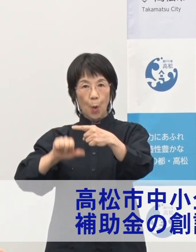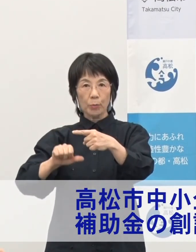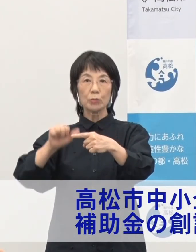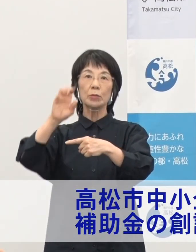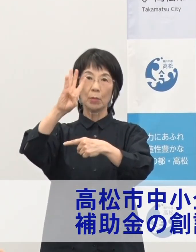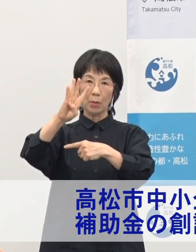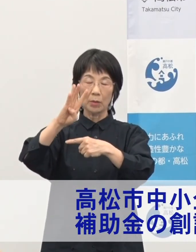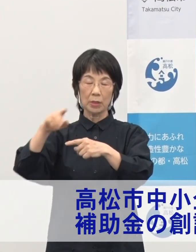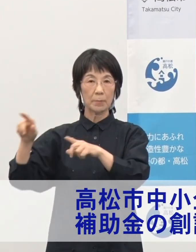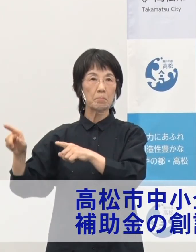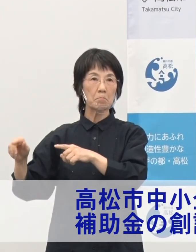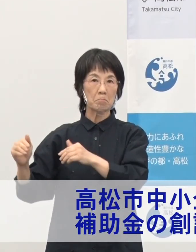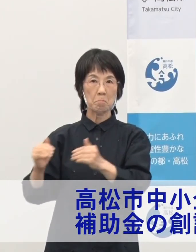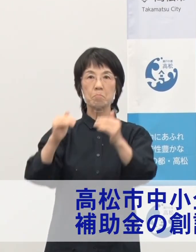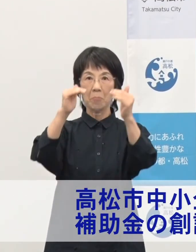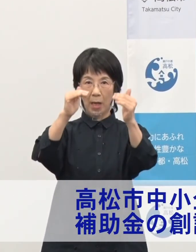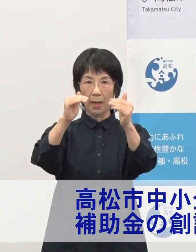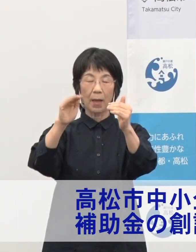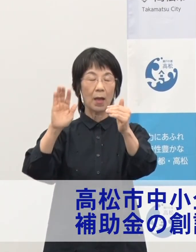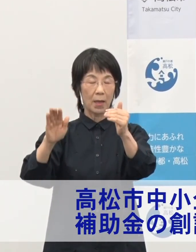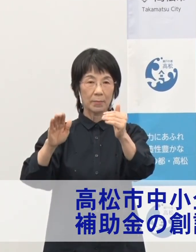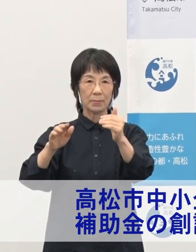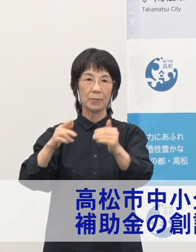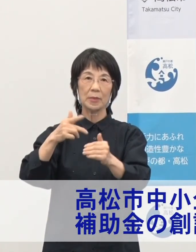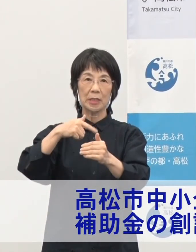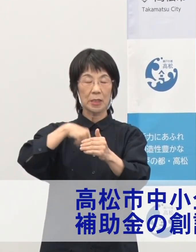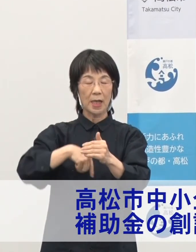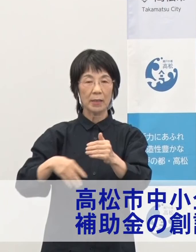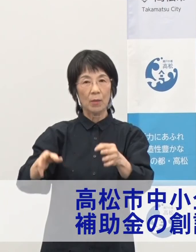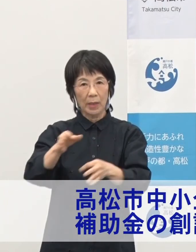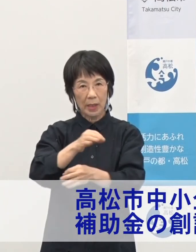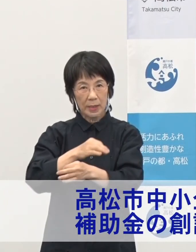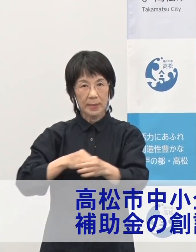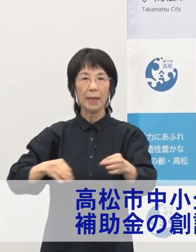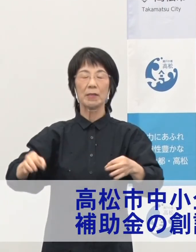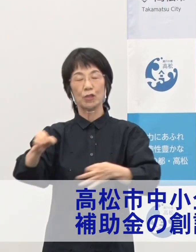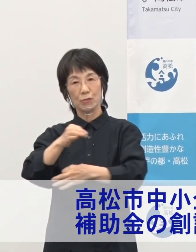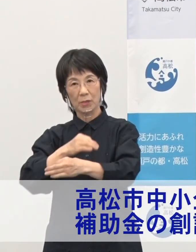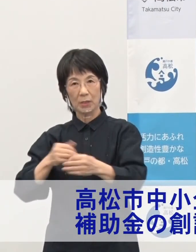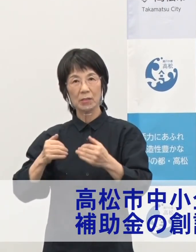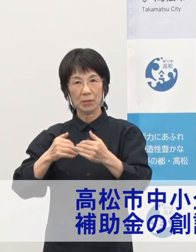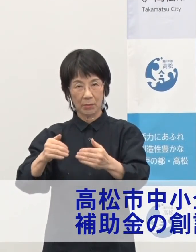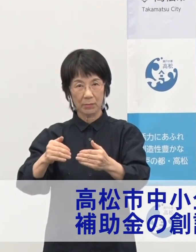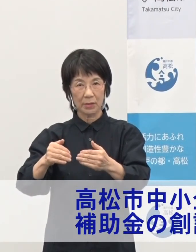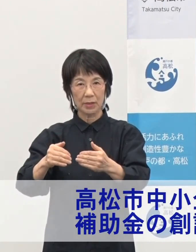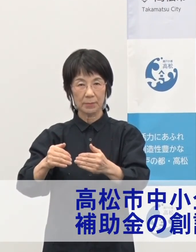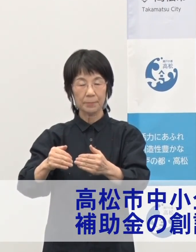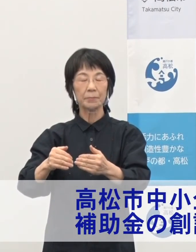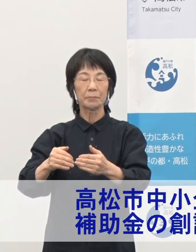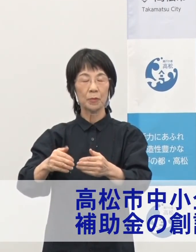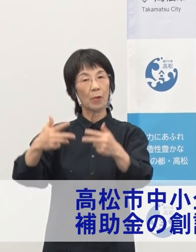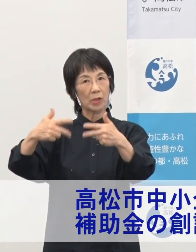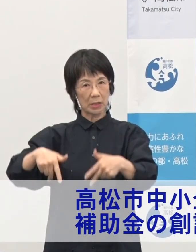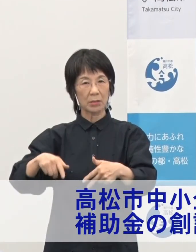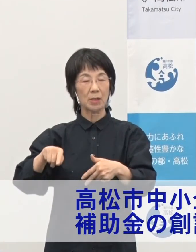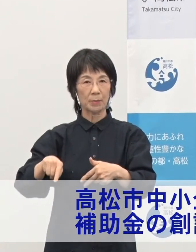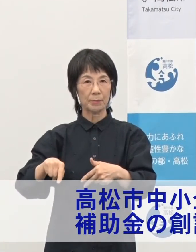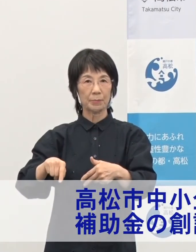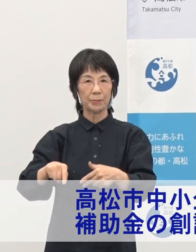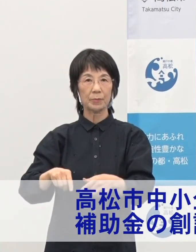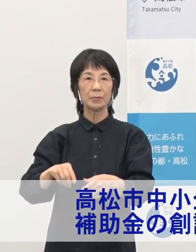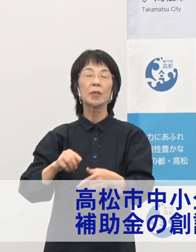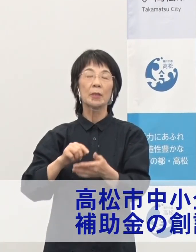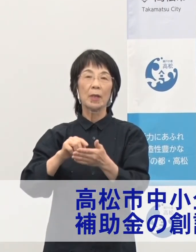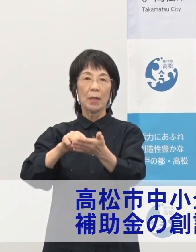ます市内での経済循環の促進にも配慮した仕組みといたしておるところでございます申請期間は